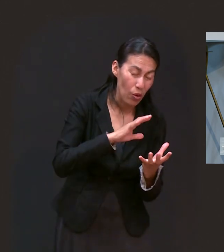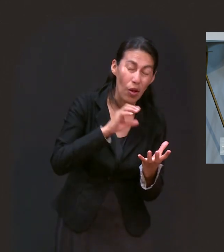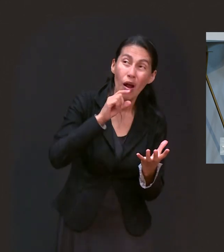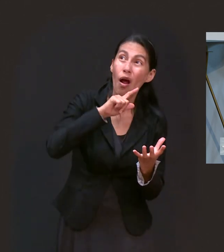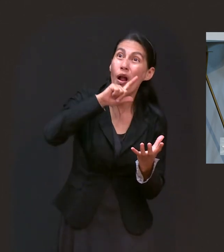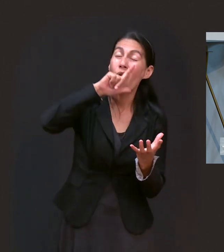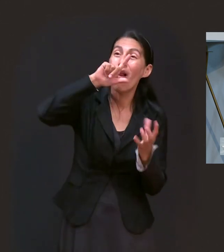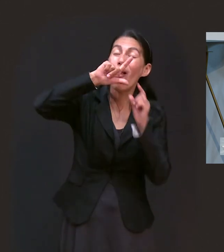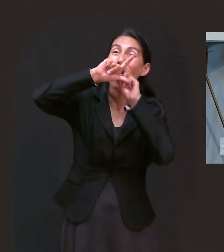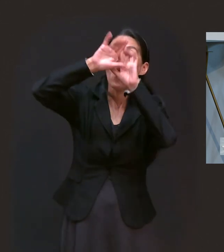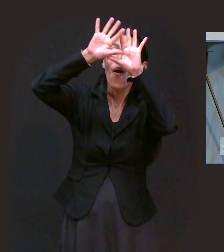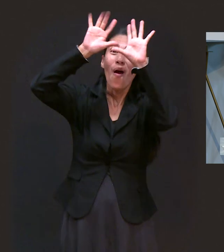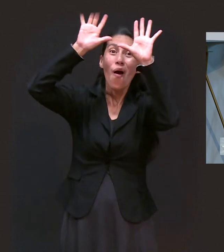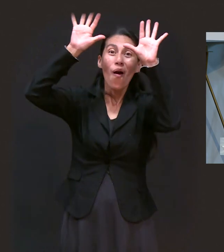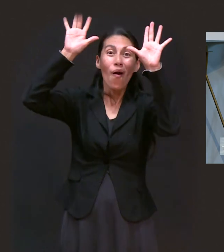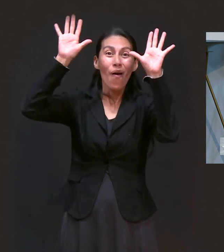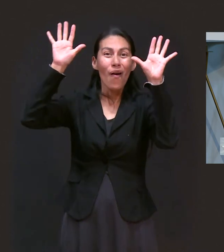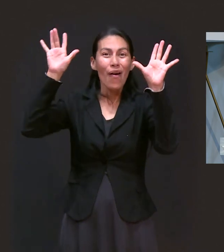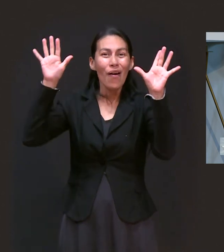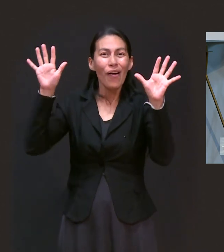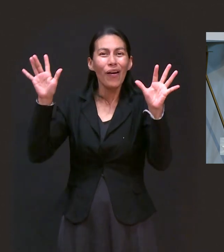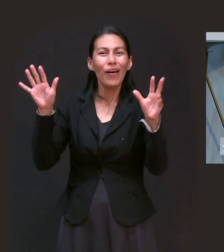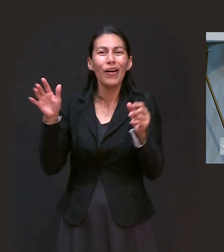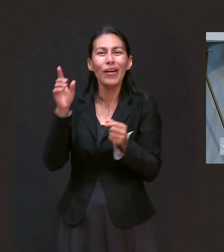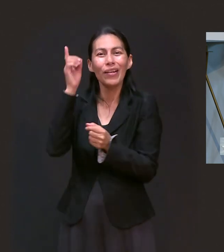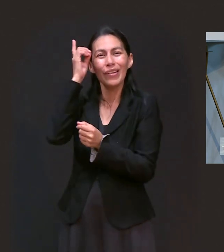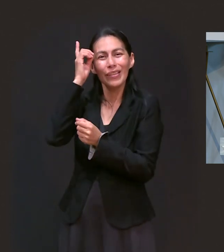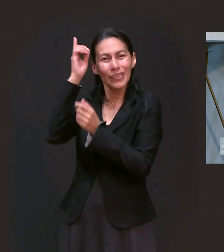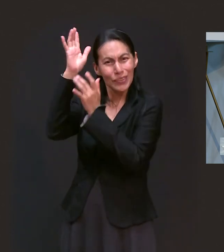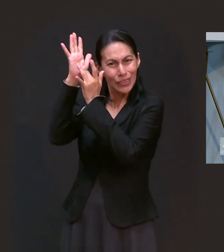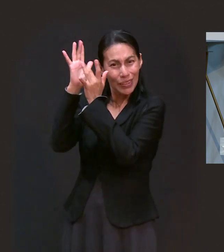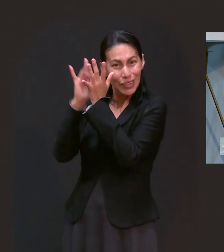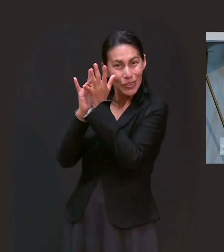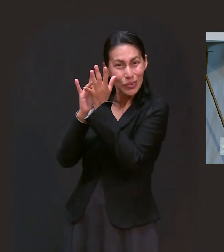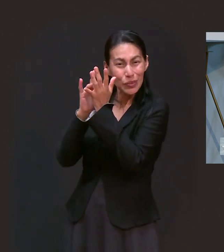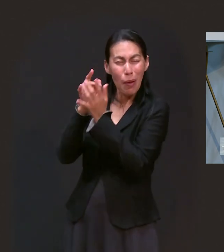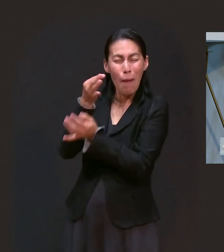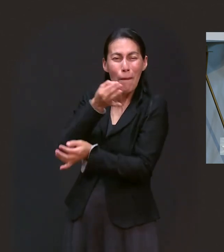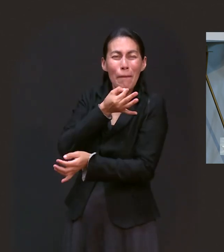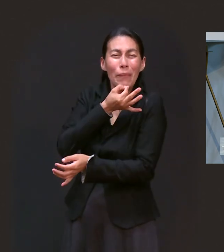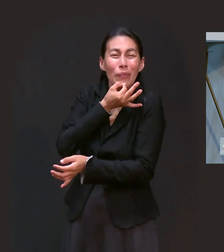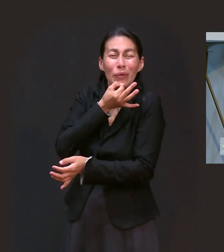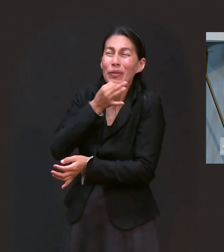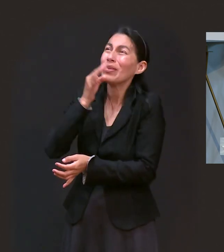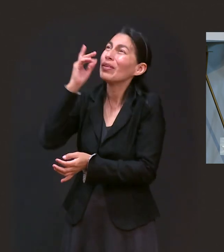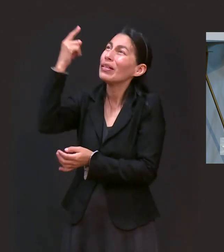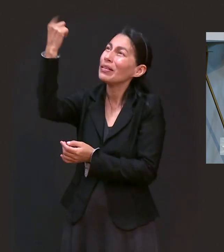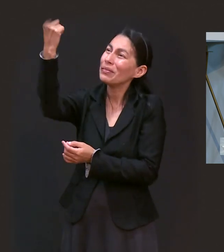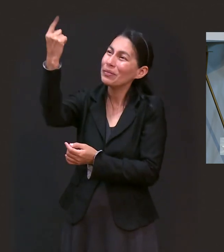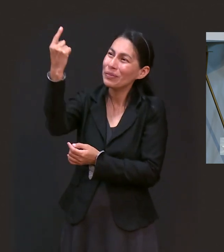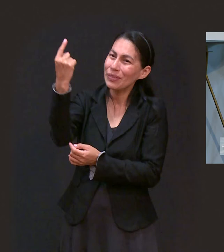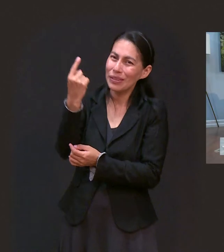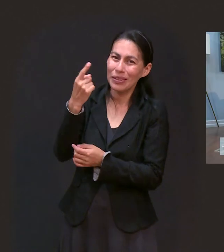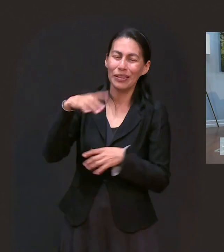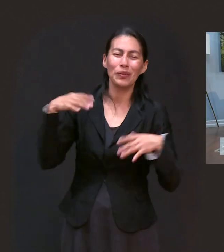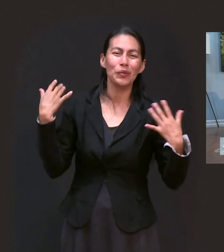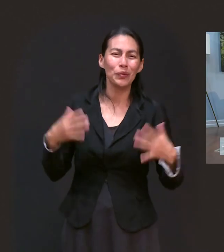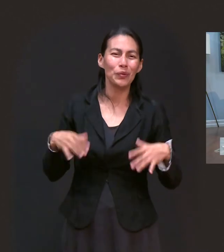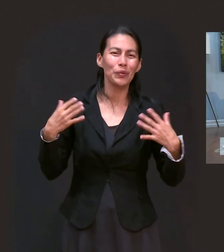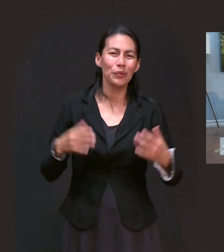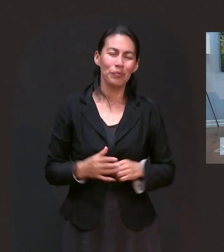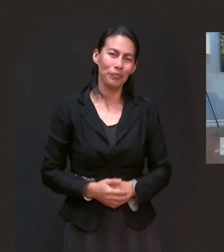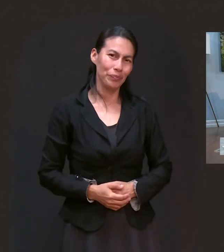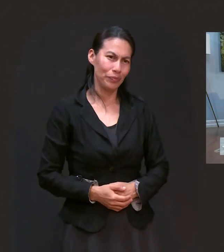pueda ver la gloria de dios brillar y jesús pueda venir muy pronto de esa manera entonces